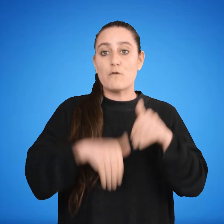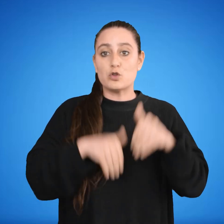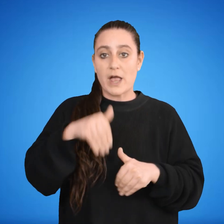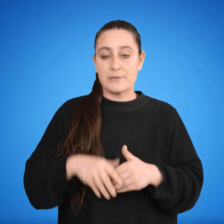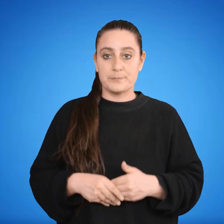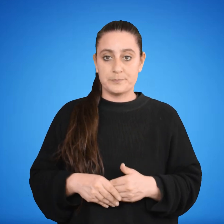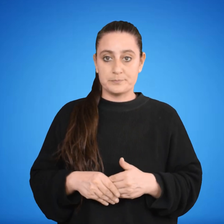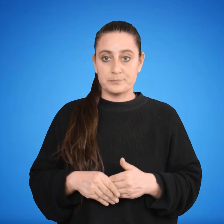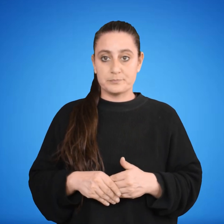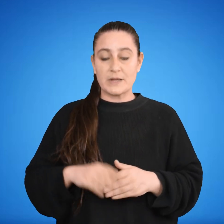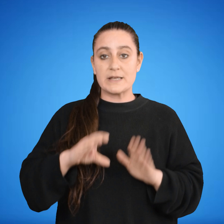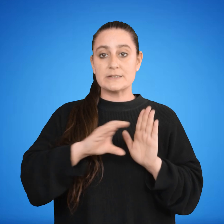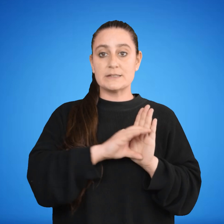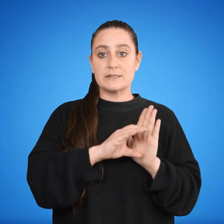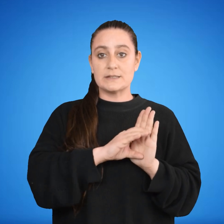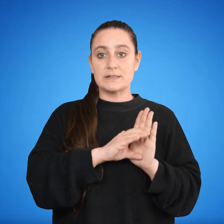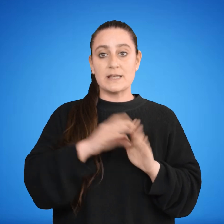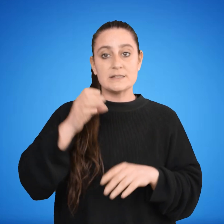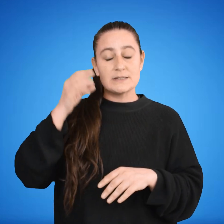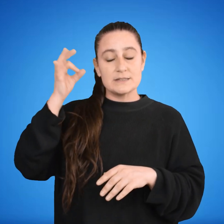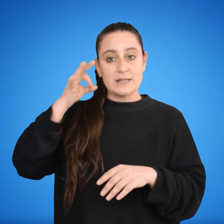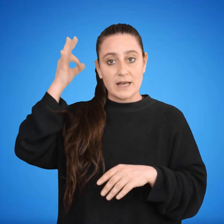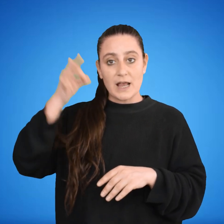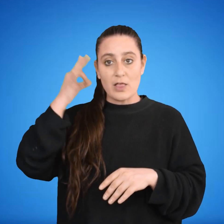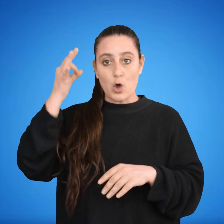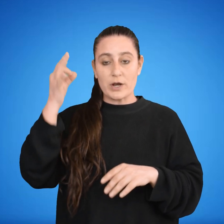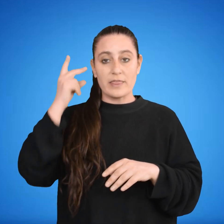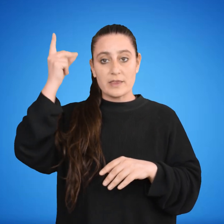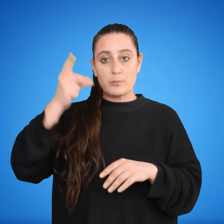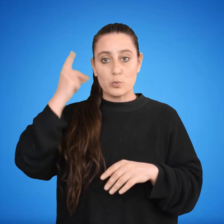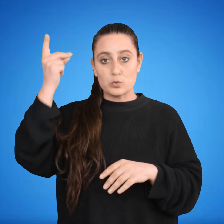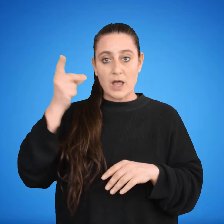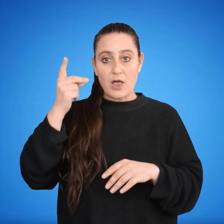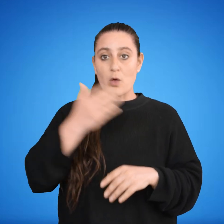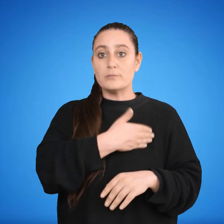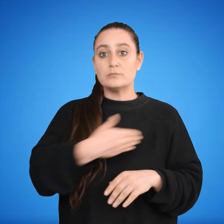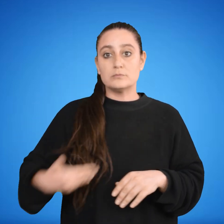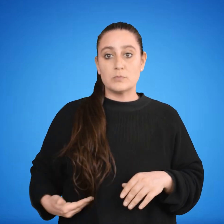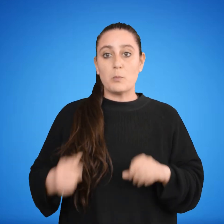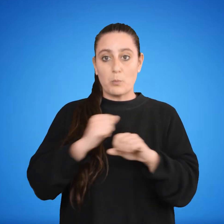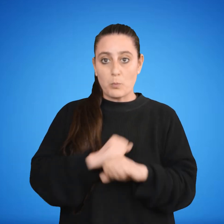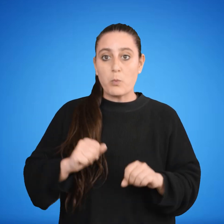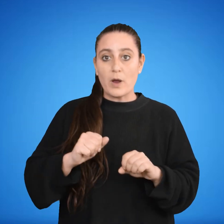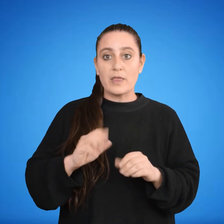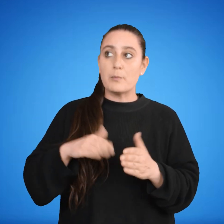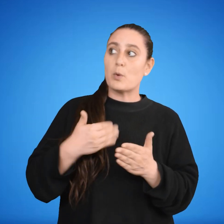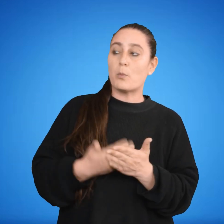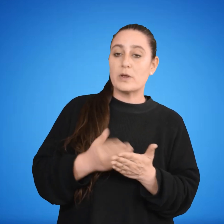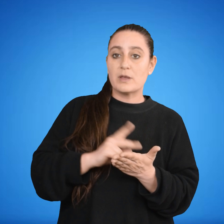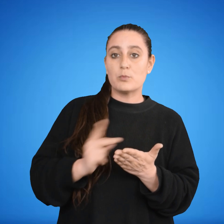Nacional. C. Los senadores, los representantes y el Poder Ejecutivo podrán presentar proyectos de reforma que